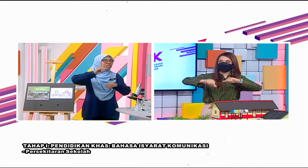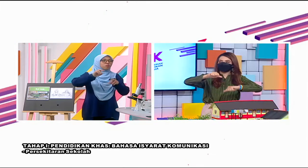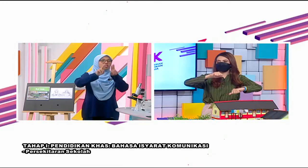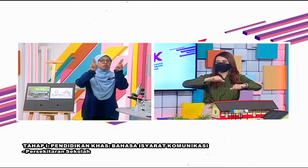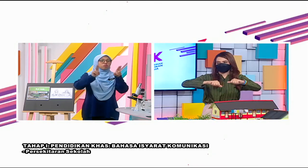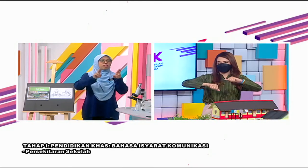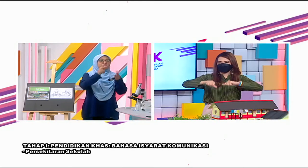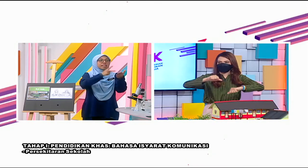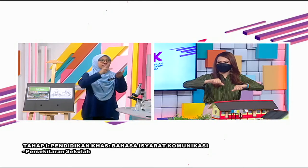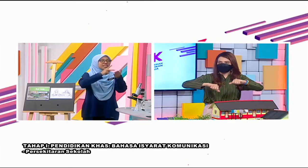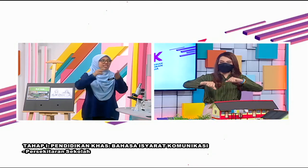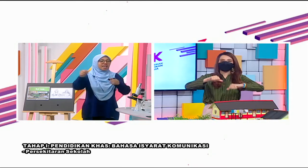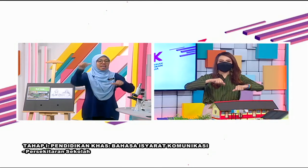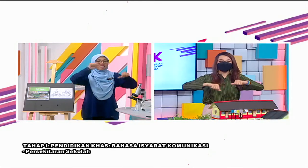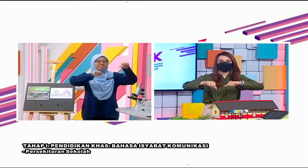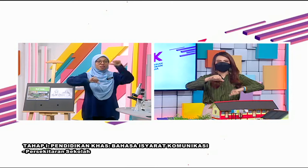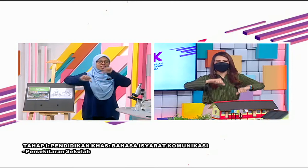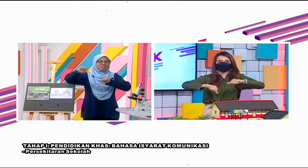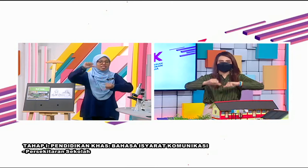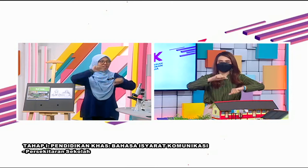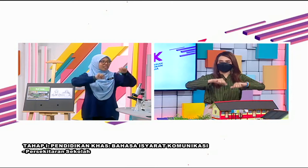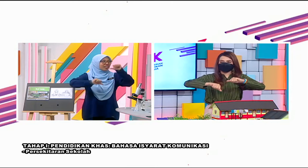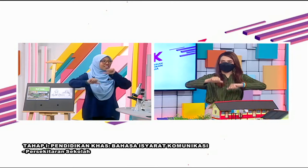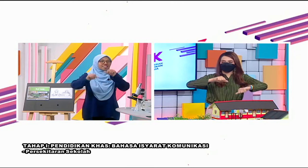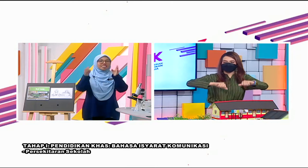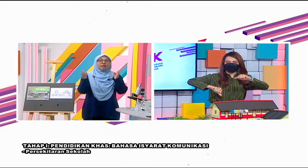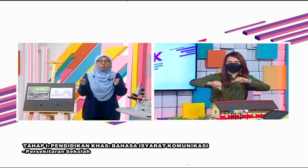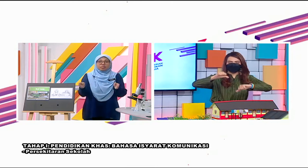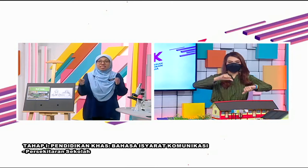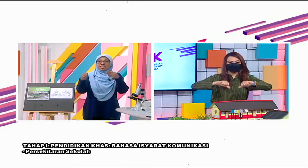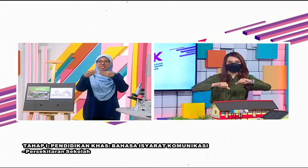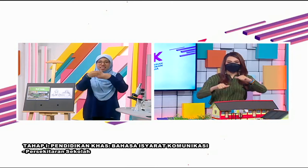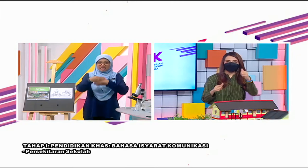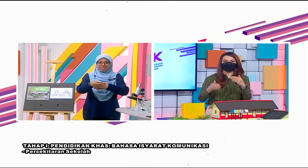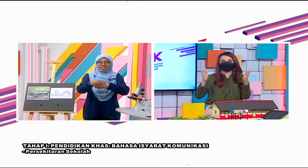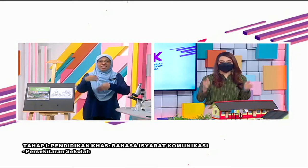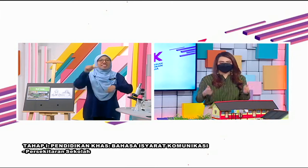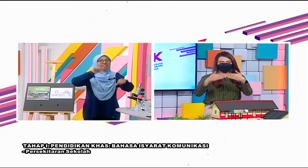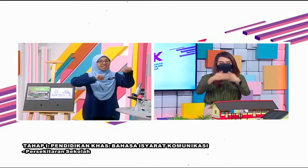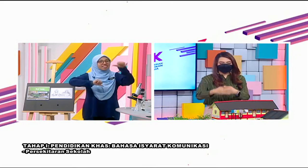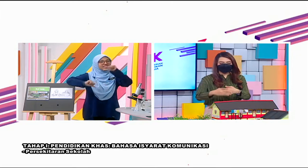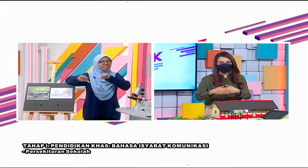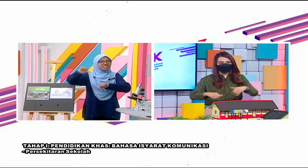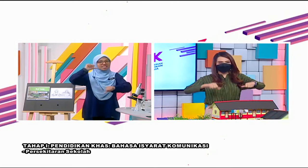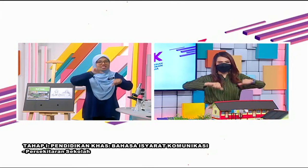buat uji kaji. Kita tuang satu-satu. Jadi bilik sains. Bilik